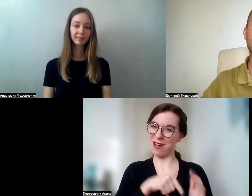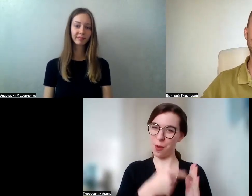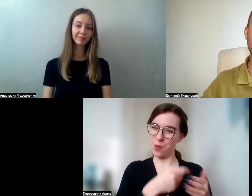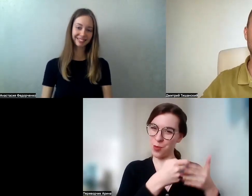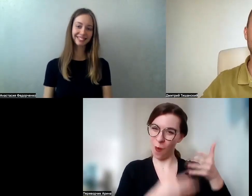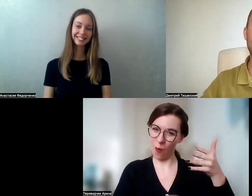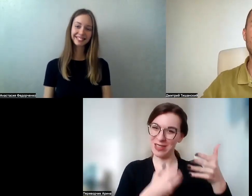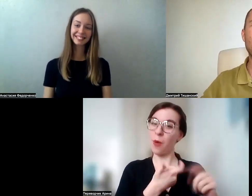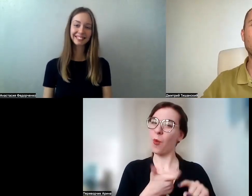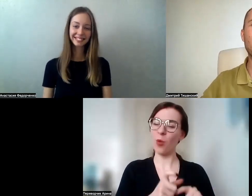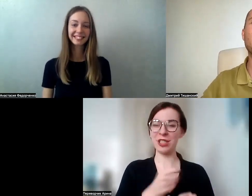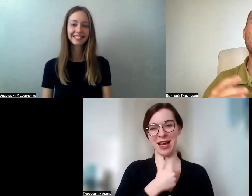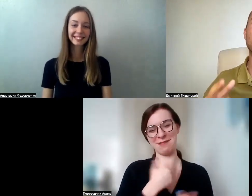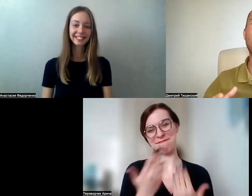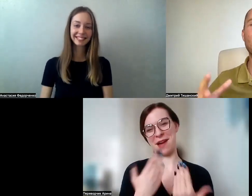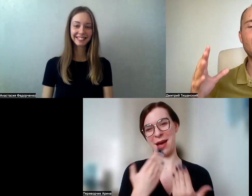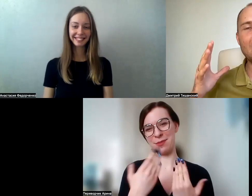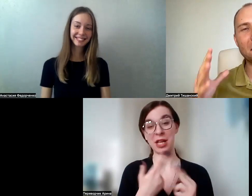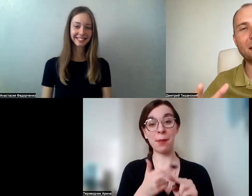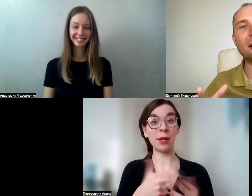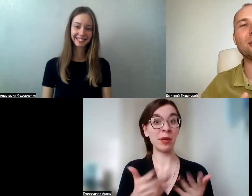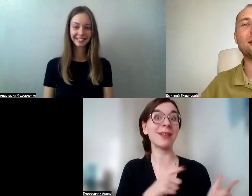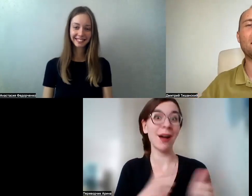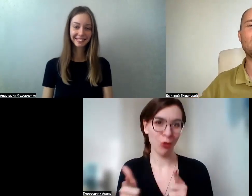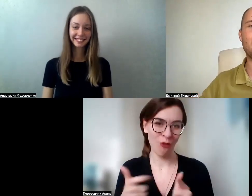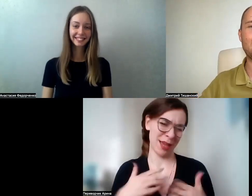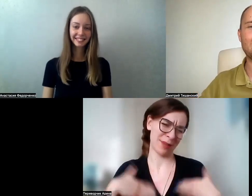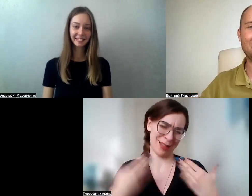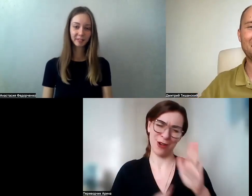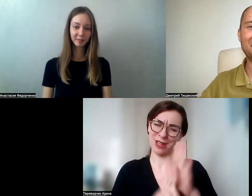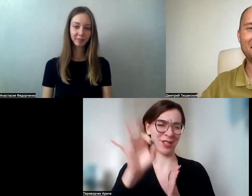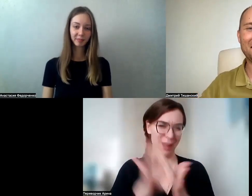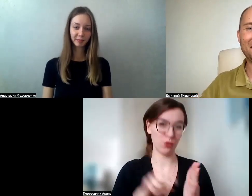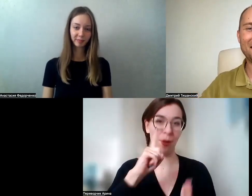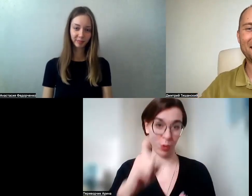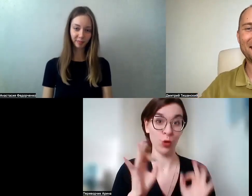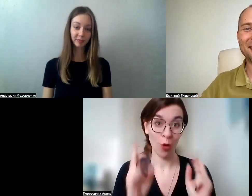очень хотим с тобой пообщаться, поэтому если ты готова, я предлагаю начать сразу с вопросов.